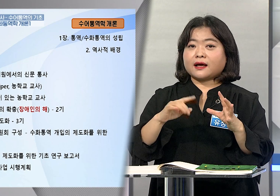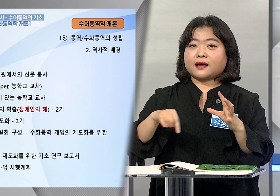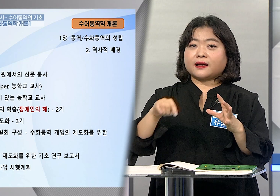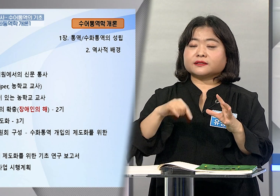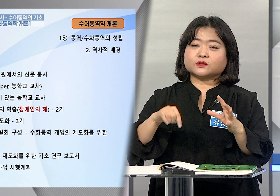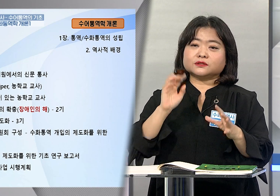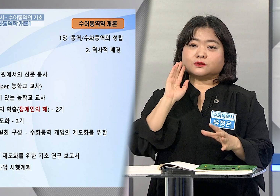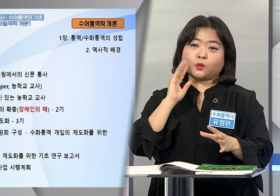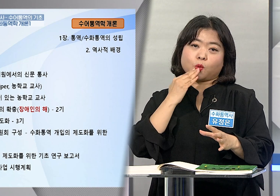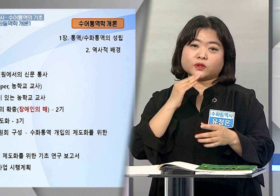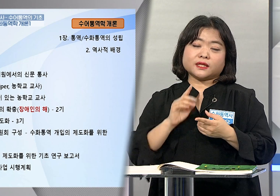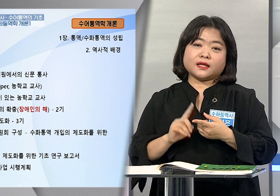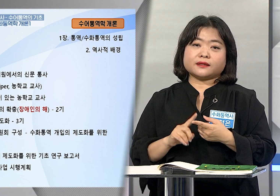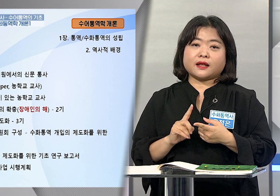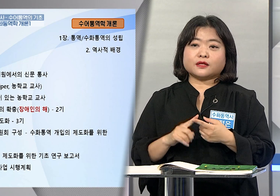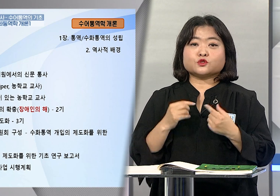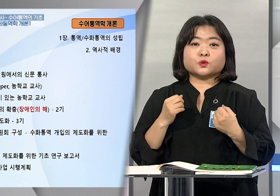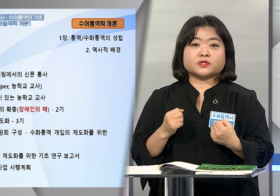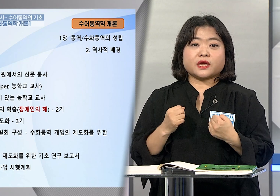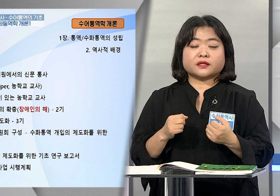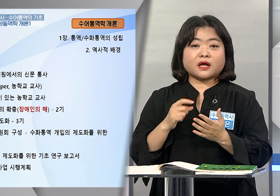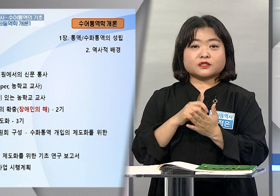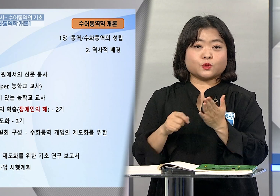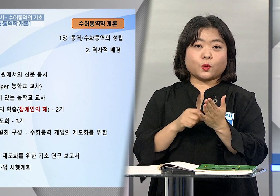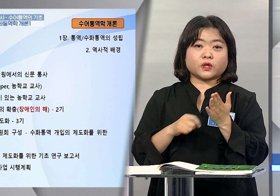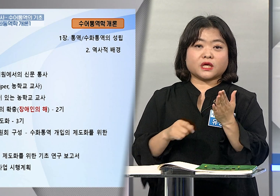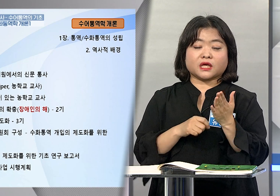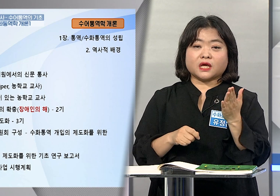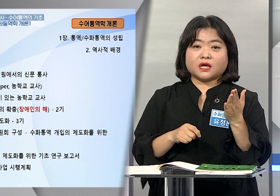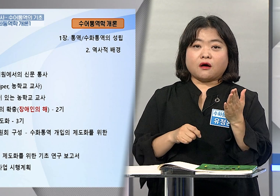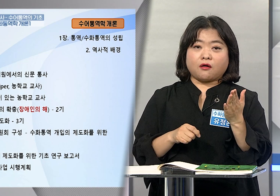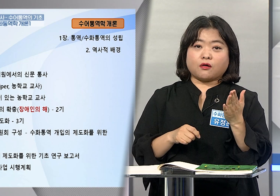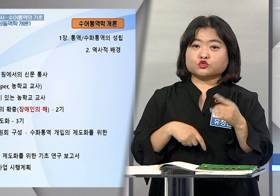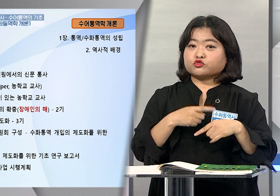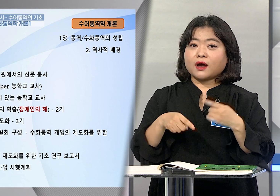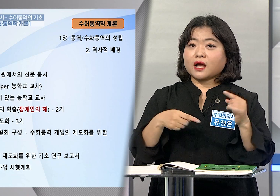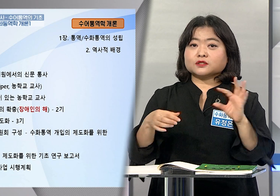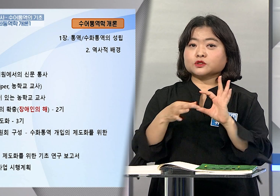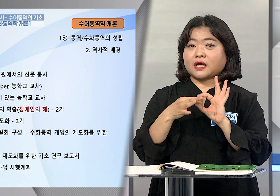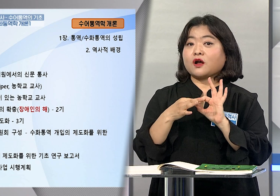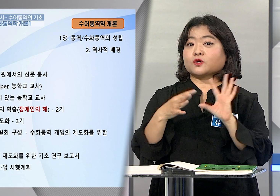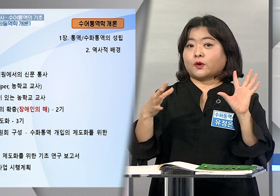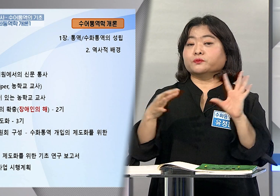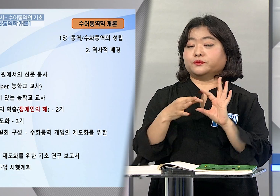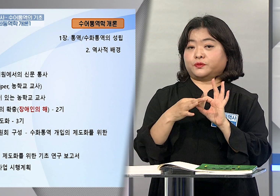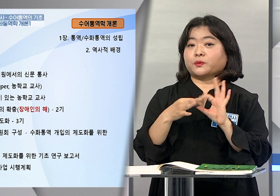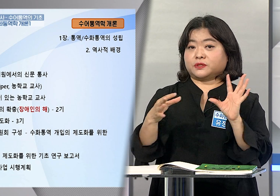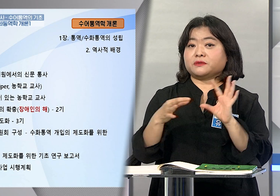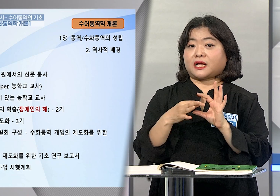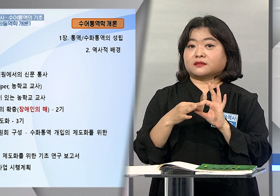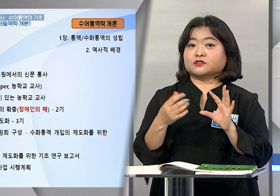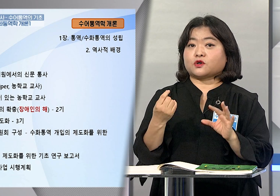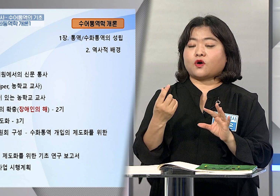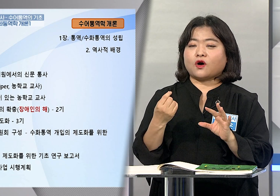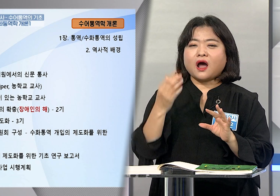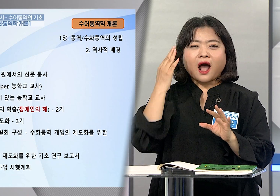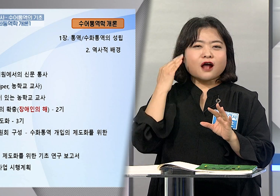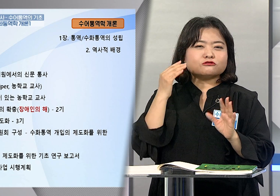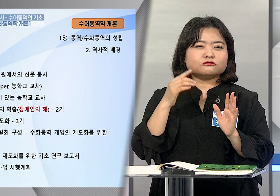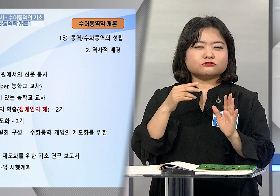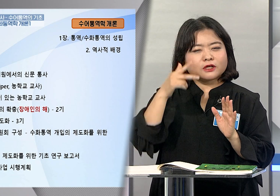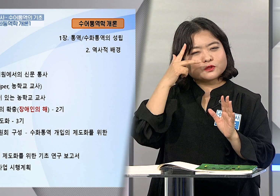조선이라는 나라에서는 농인에 대한 존재에 대한 기록이 수화랑은 상관은 없습니다.